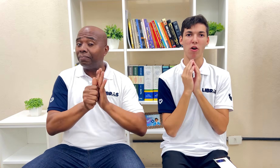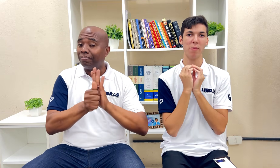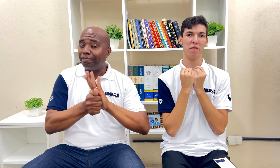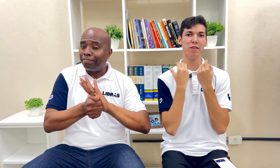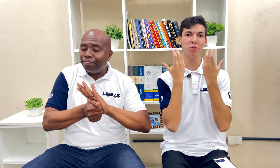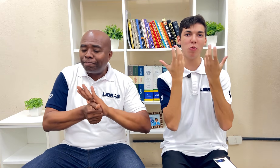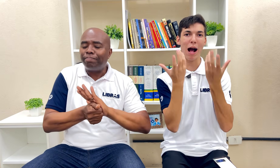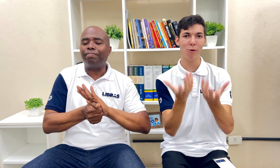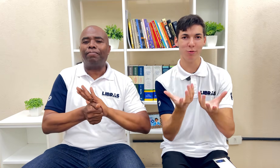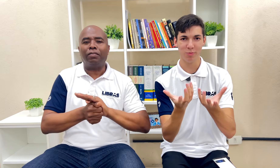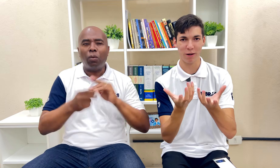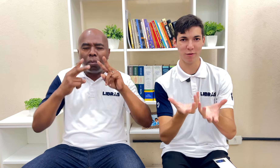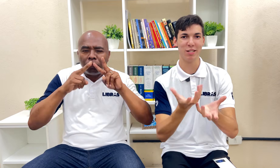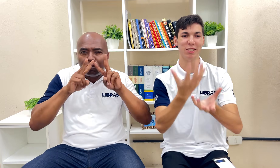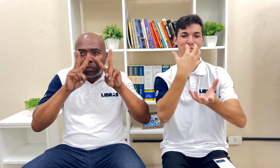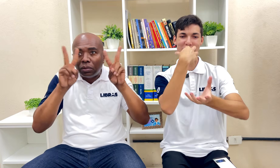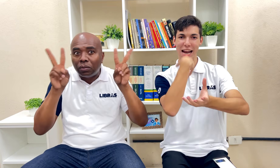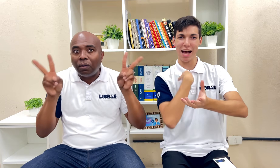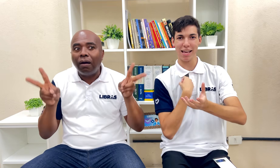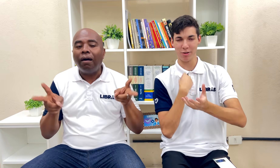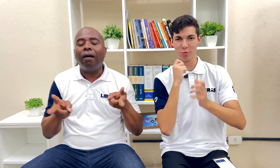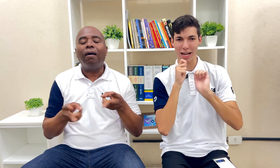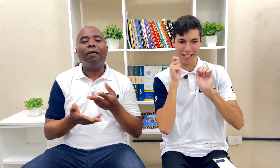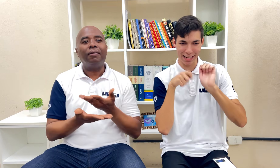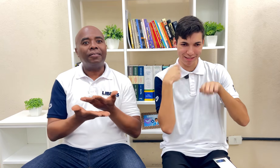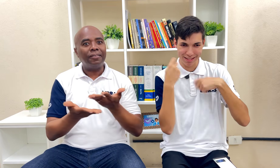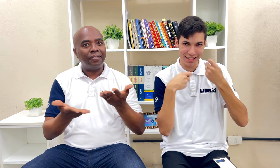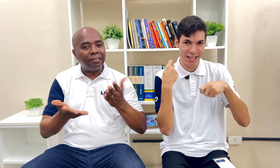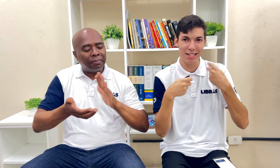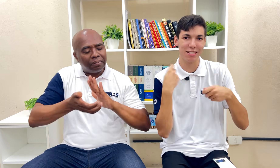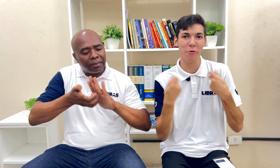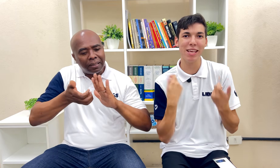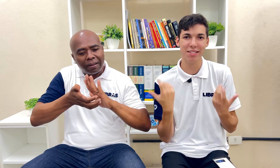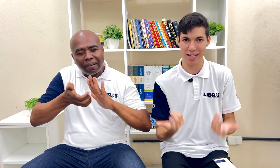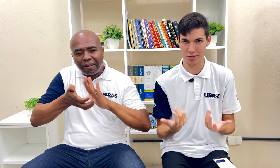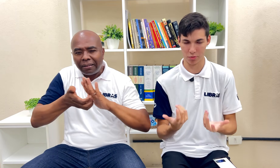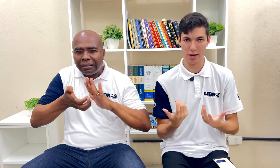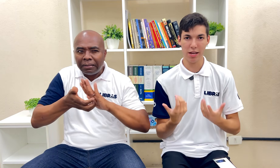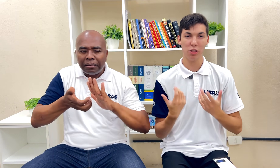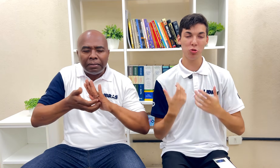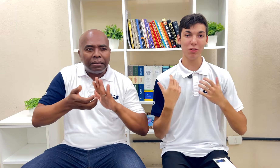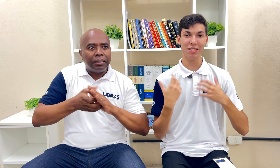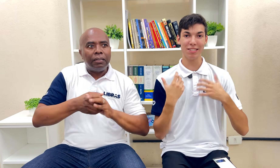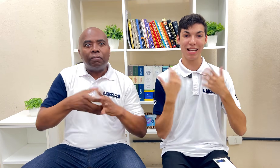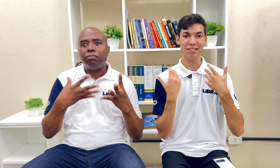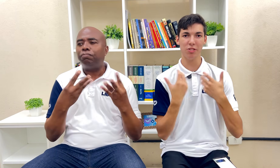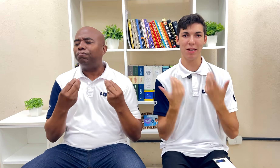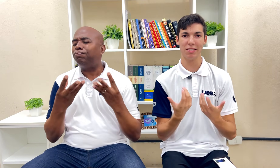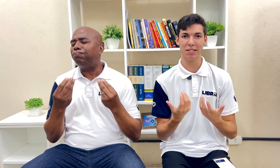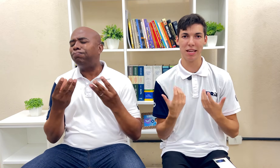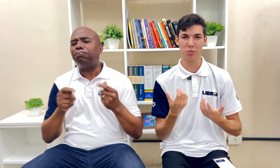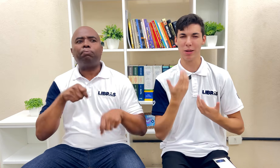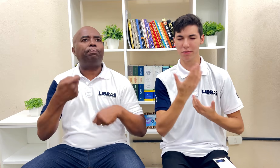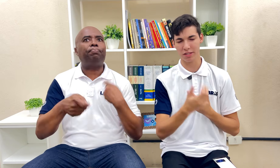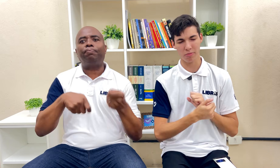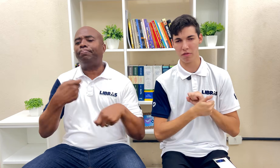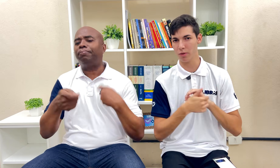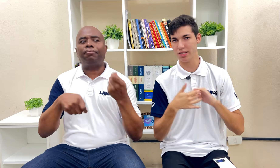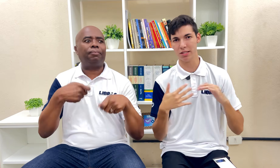forma visual para você tirar aquela sinalização em excesso. Tudo que sinaliza demais em excesso, por mais que você tenha uma fluência de